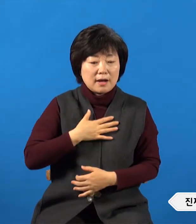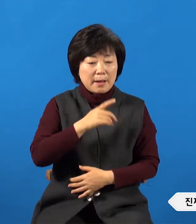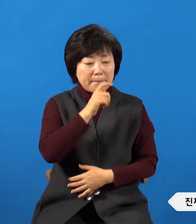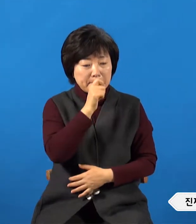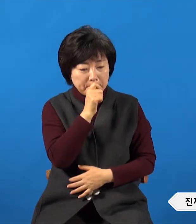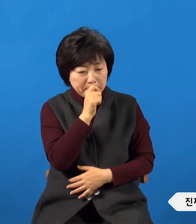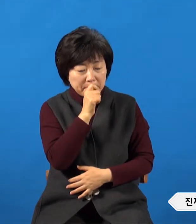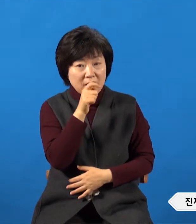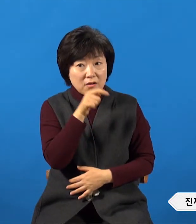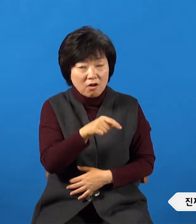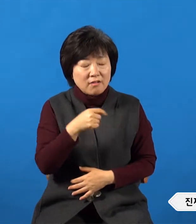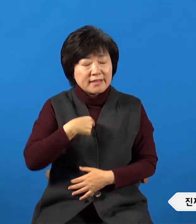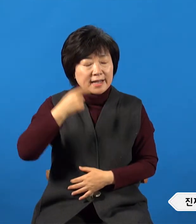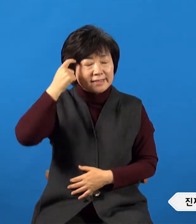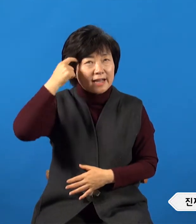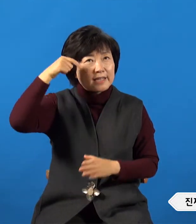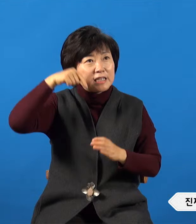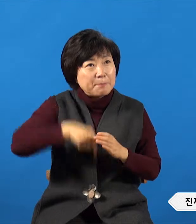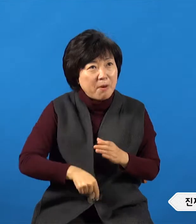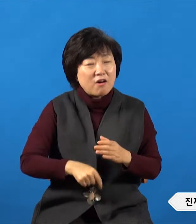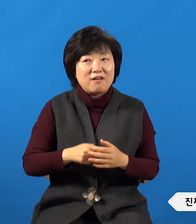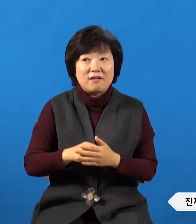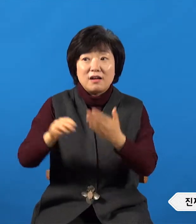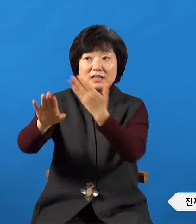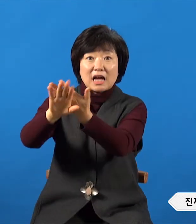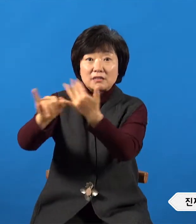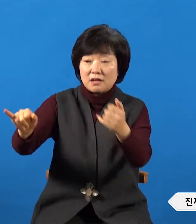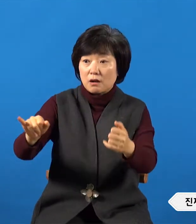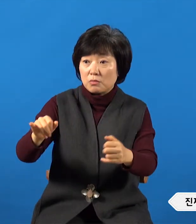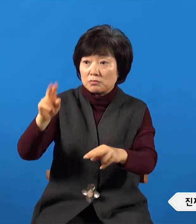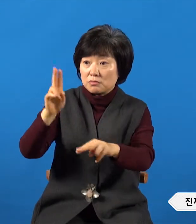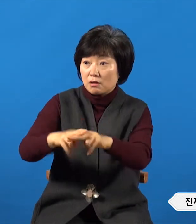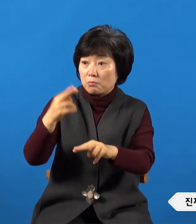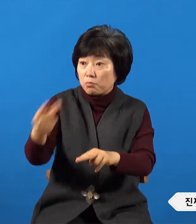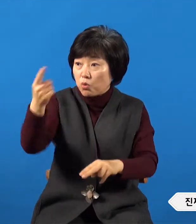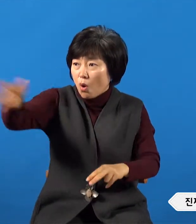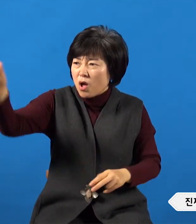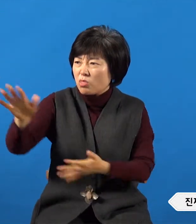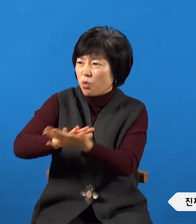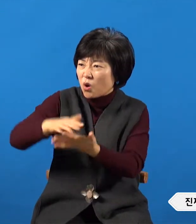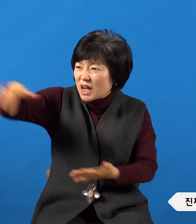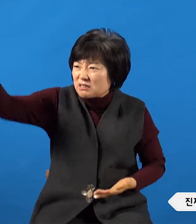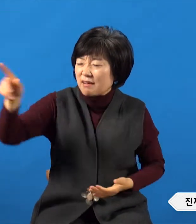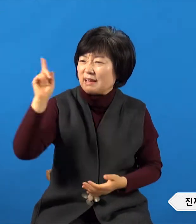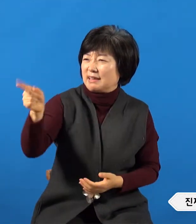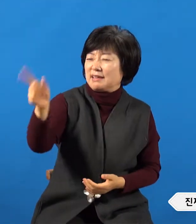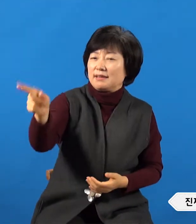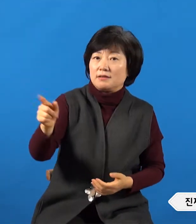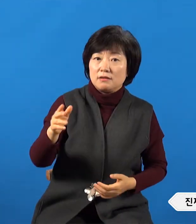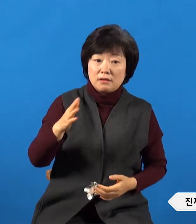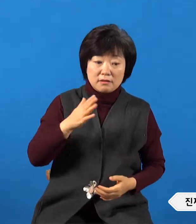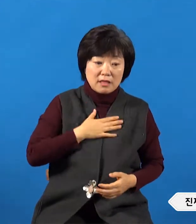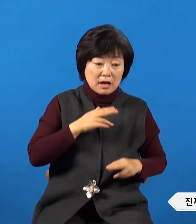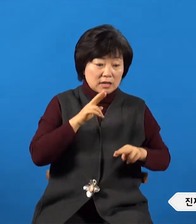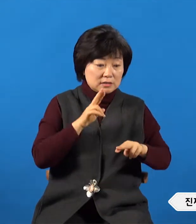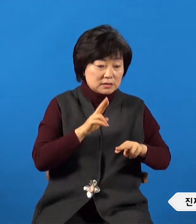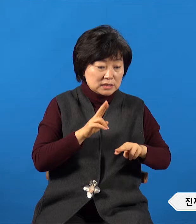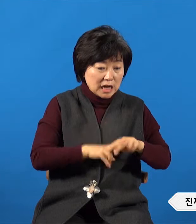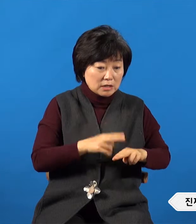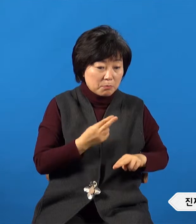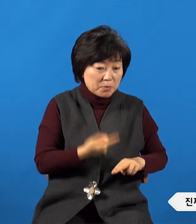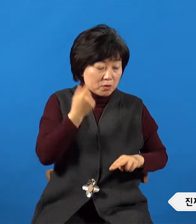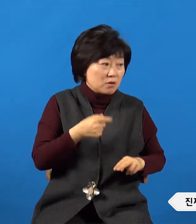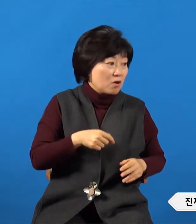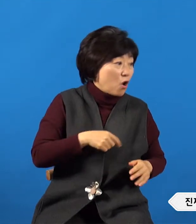침묵하면 생각이 깊은 겁니다. 남이 자리를 비우면 노는 겁니다. 내가 자리를 비우면